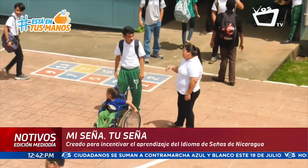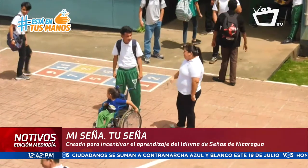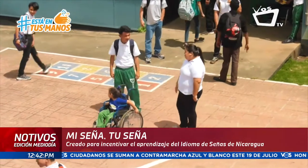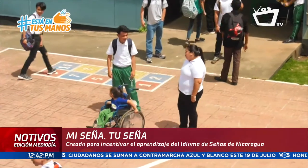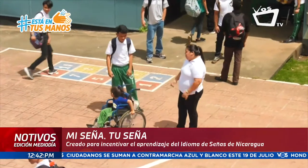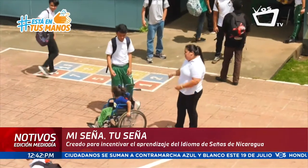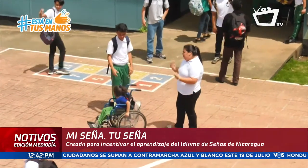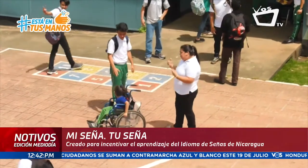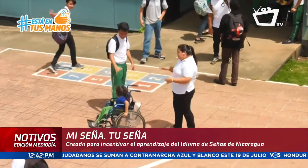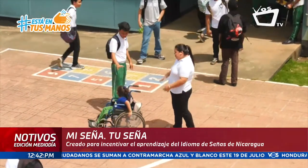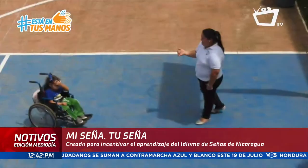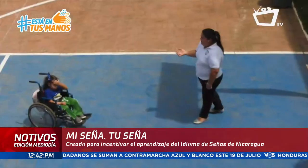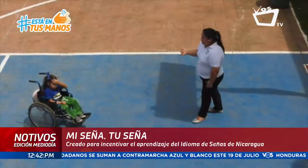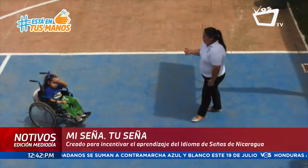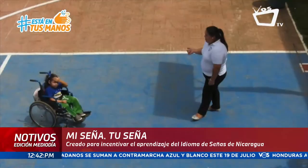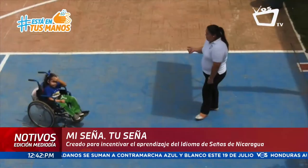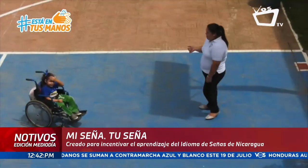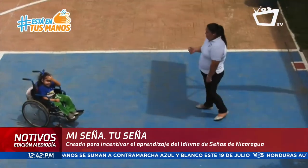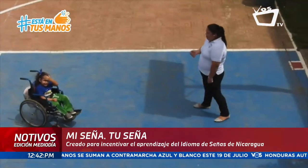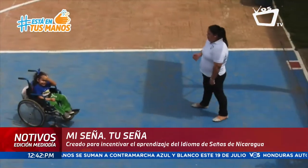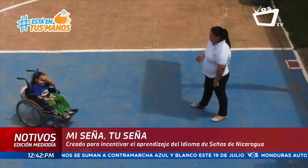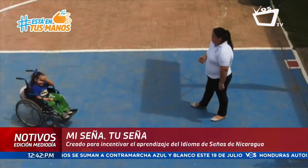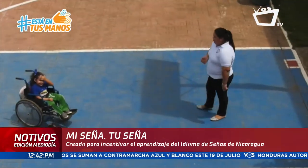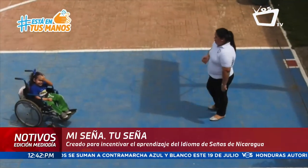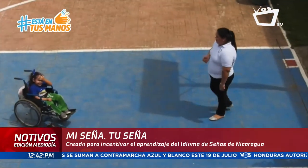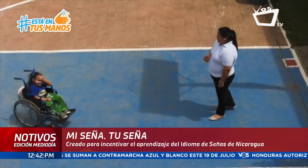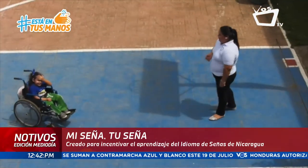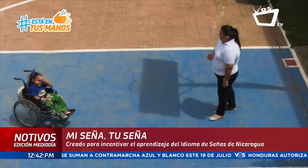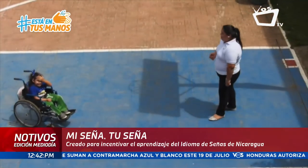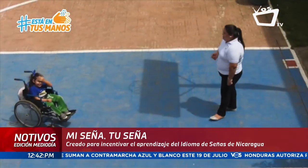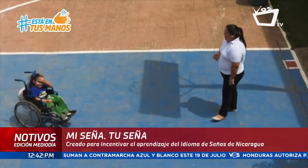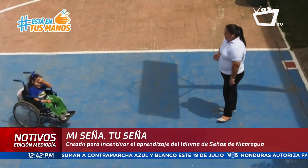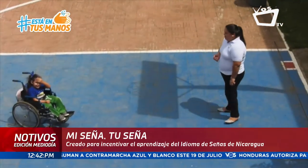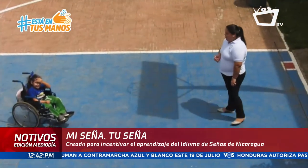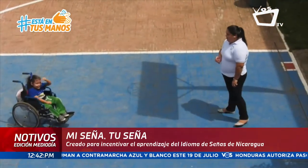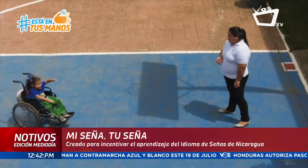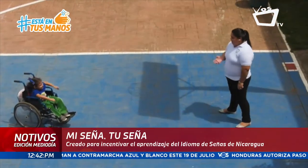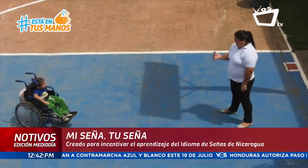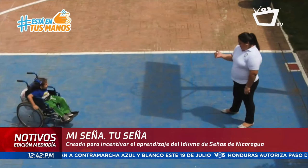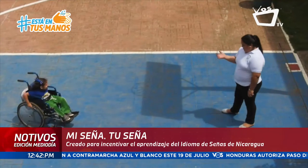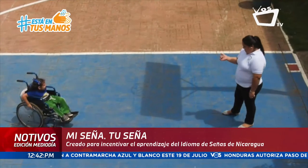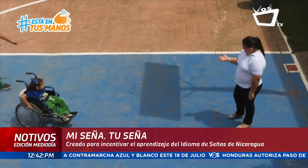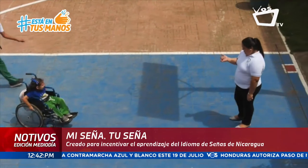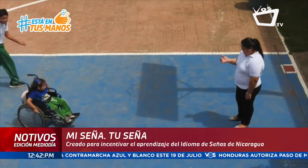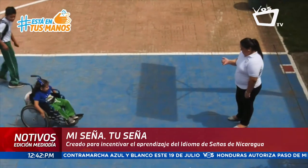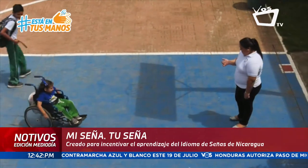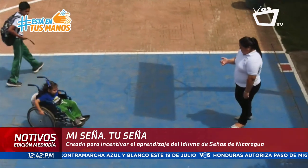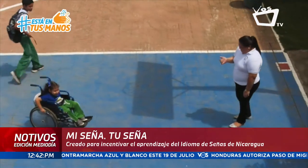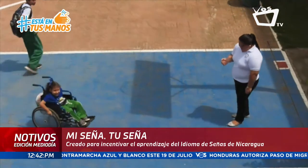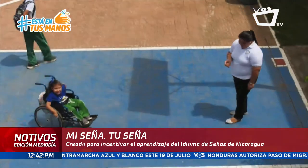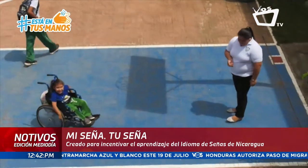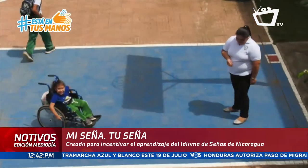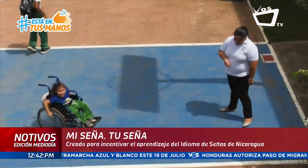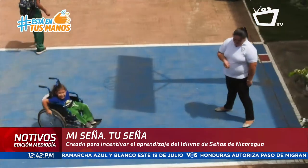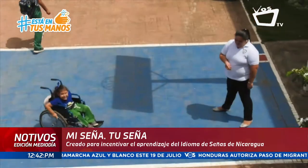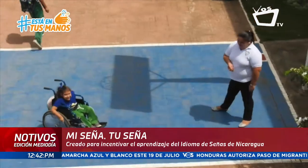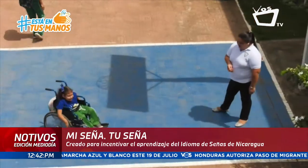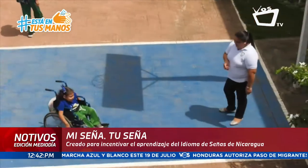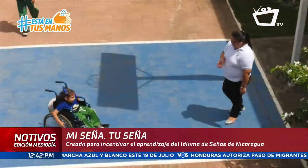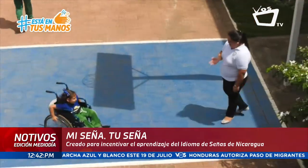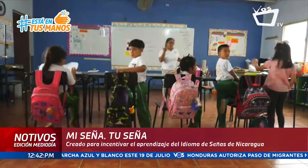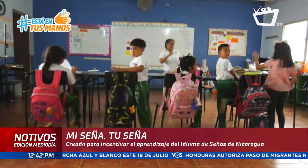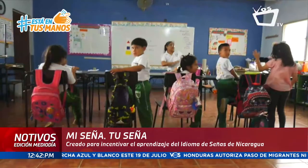nuestra audiencia porque el objetivo de este programa es poder llegar a esas personas oyentes que